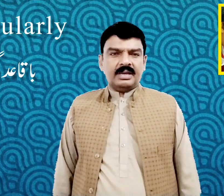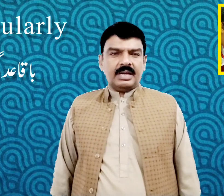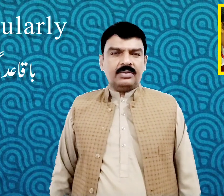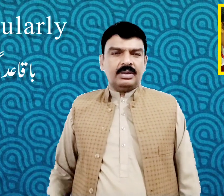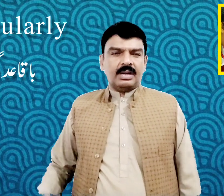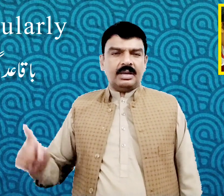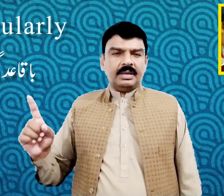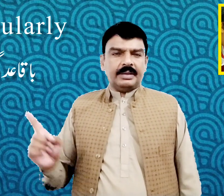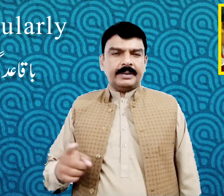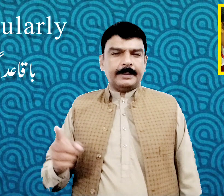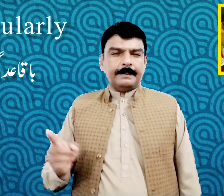रेगुलरली।